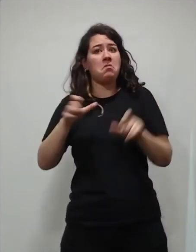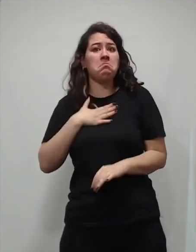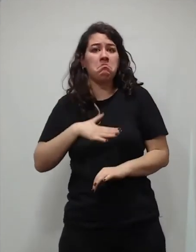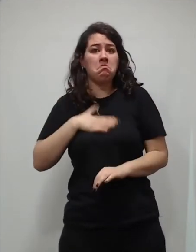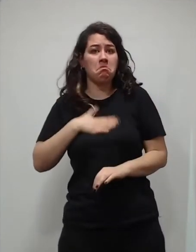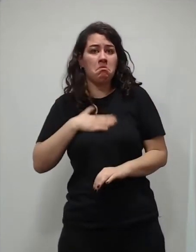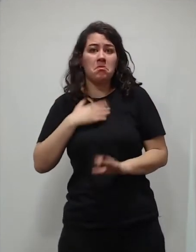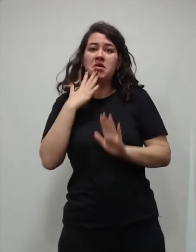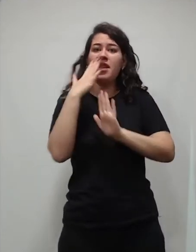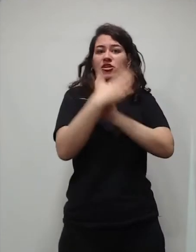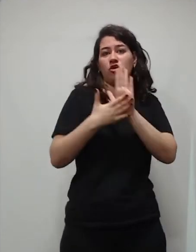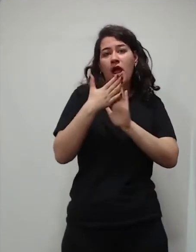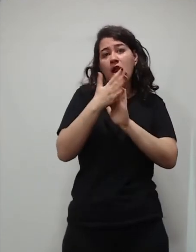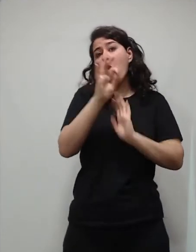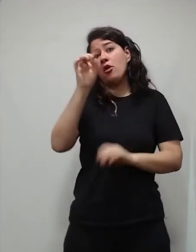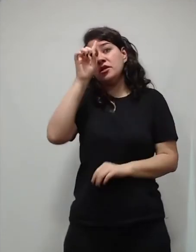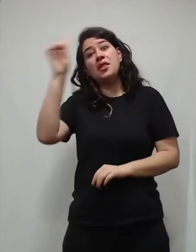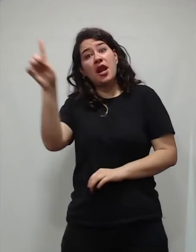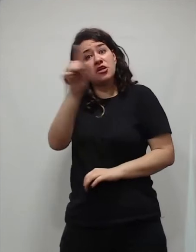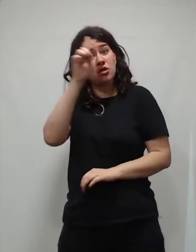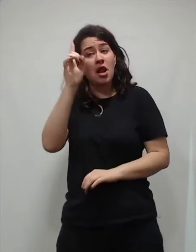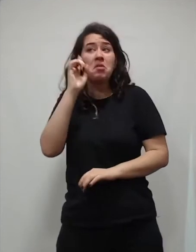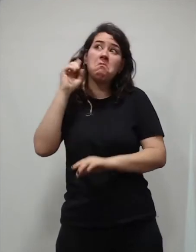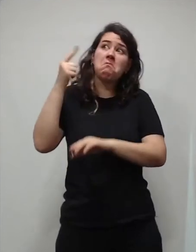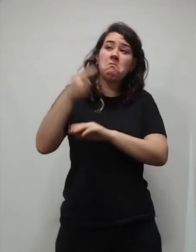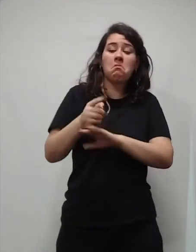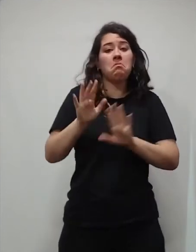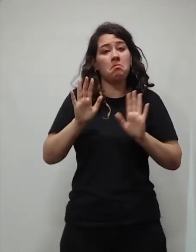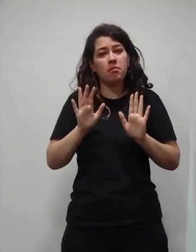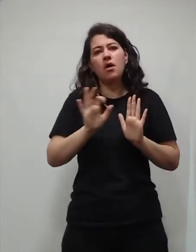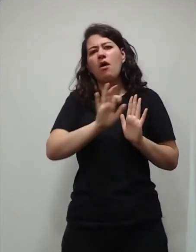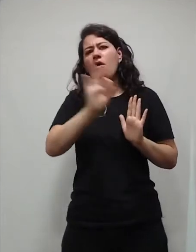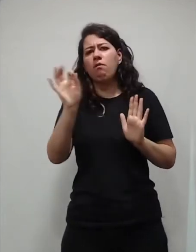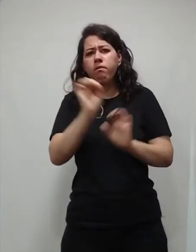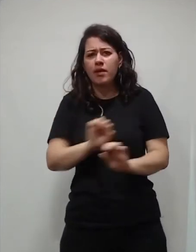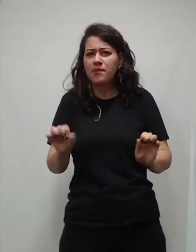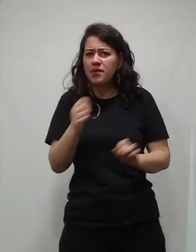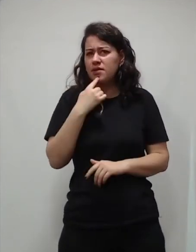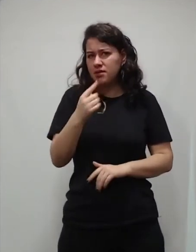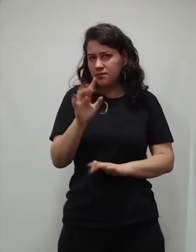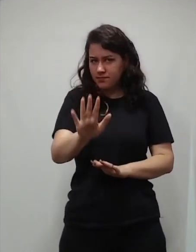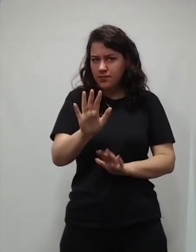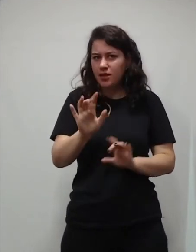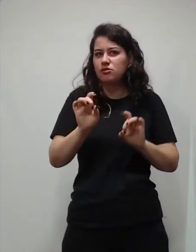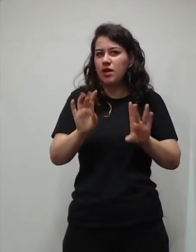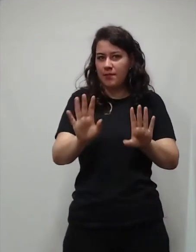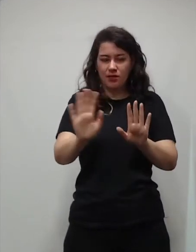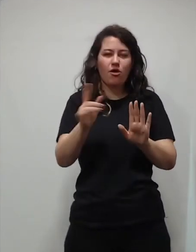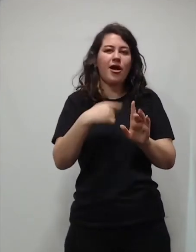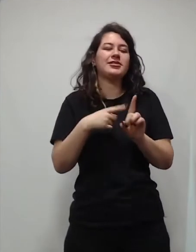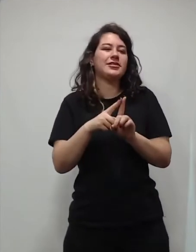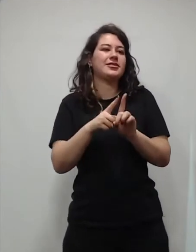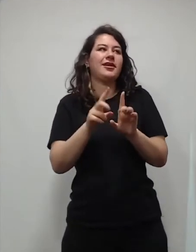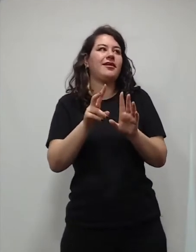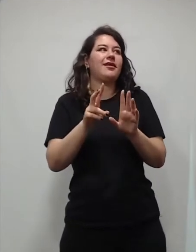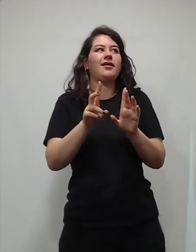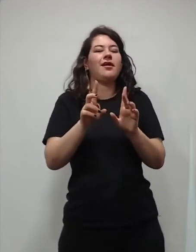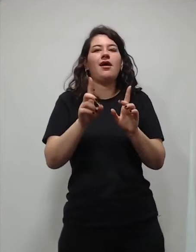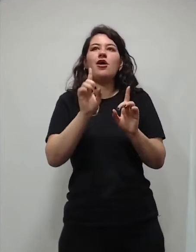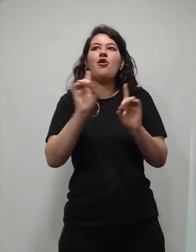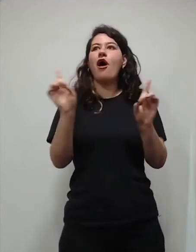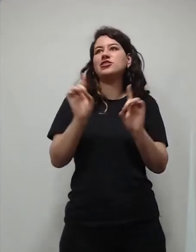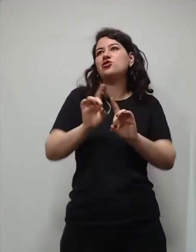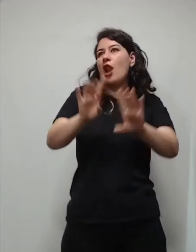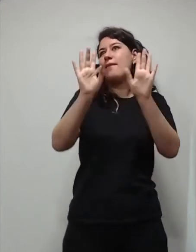¿no? Nacionales, internacionales, o podemos decir no solamente, porque no vamos a ser utópicos, ¿no? Podemos decir